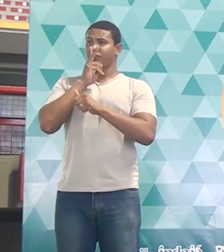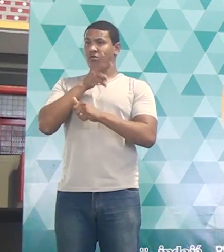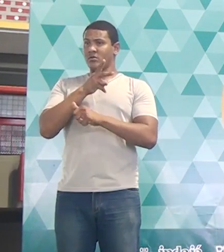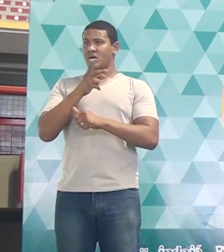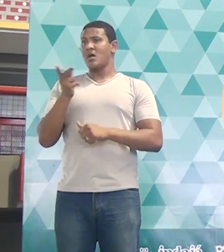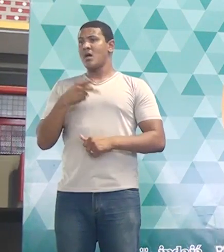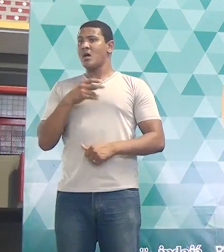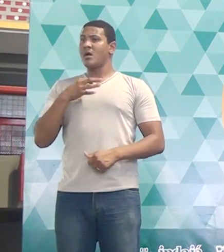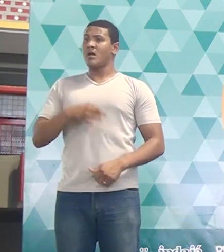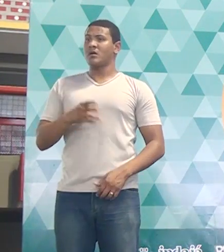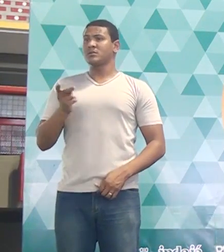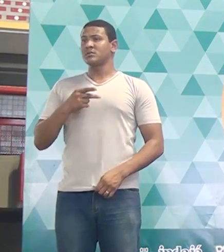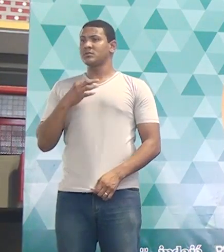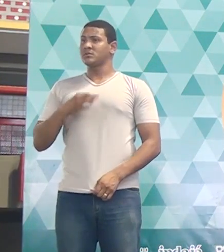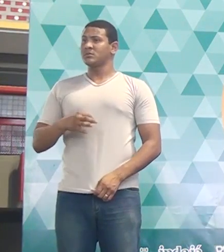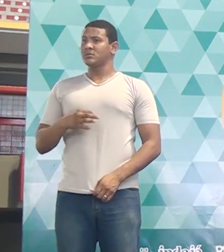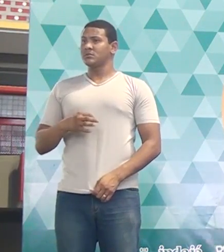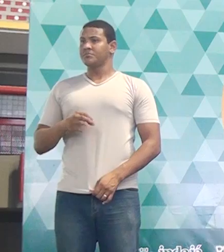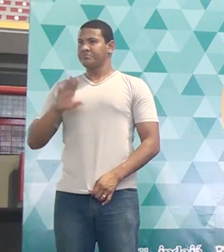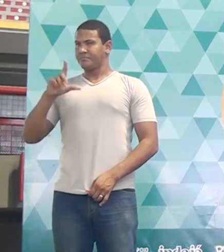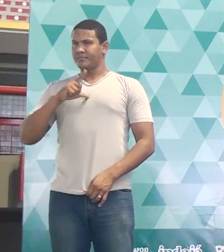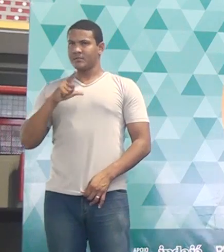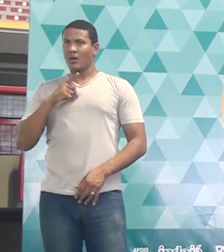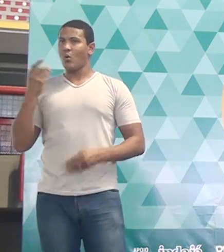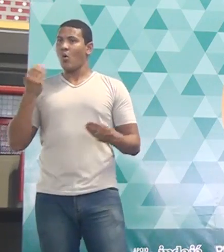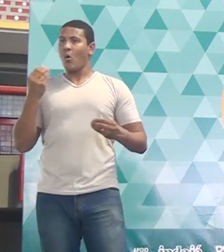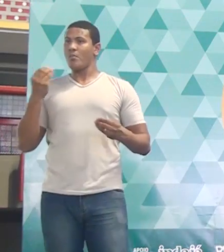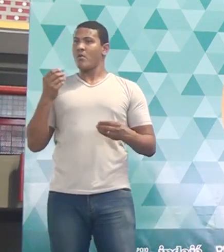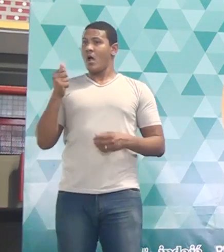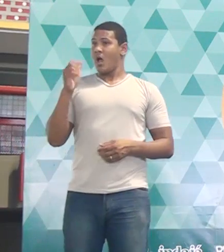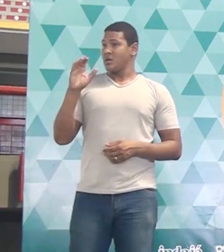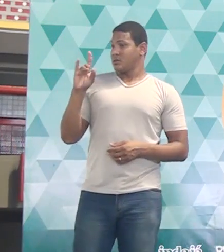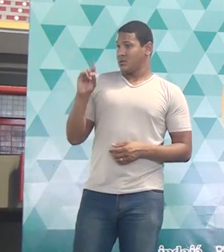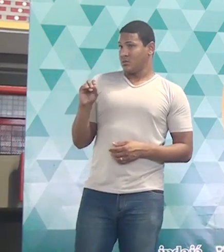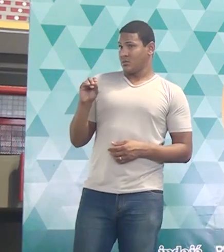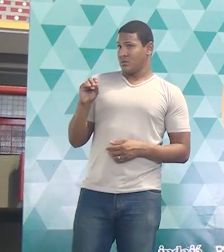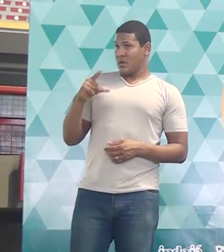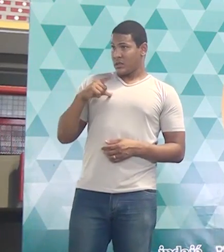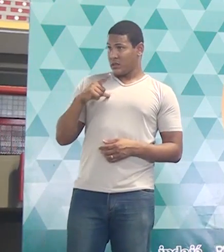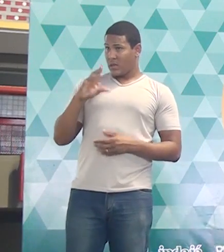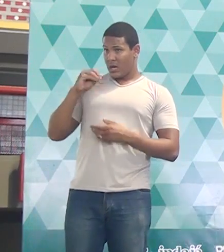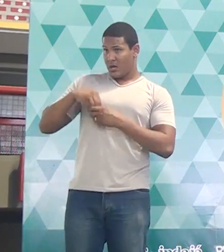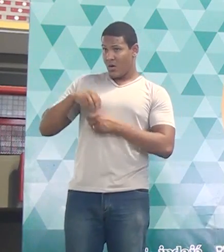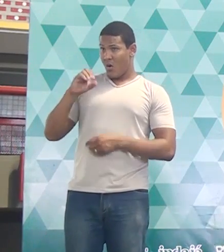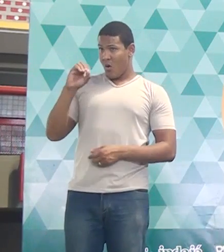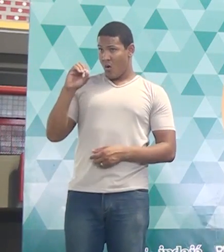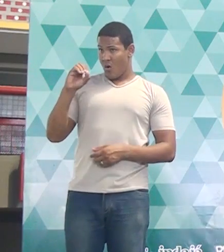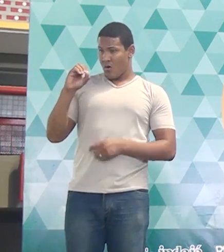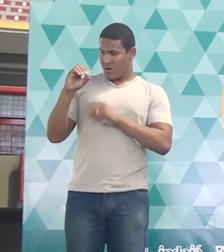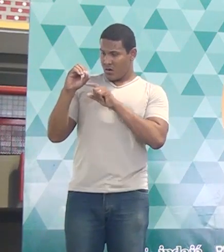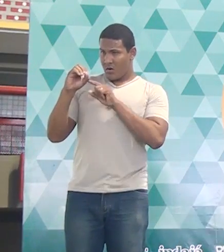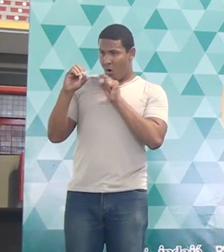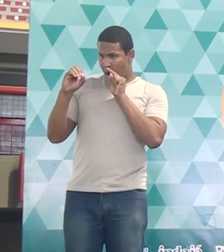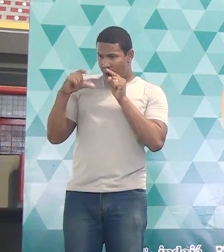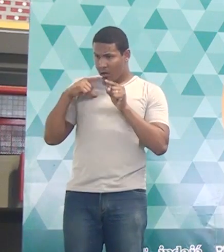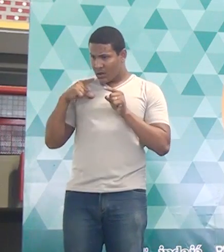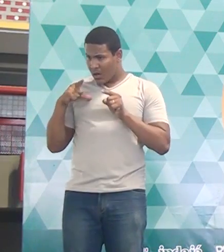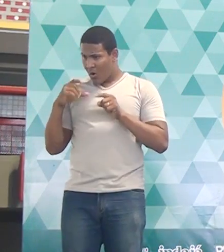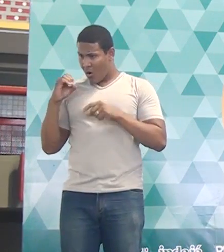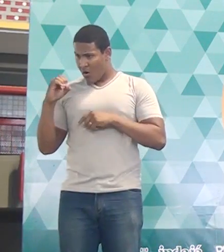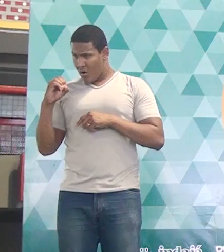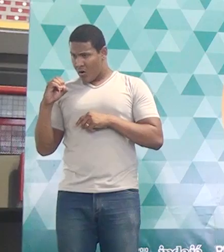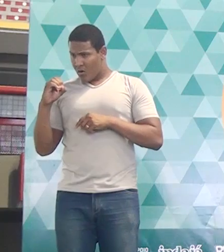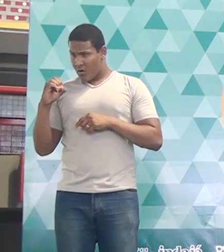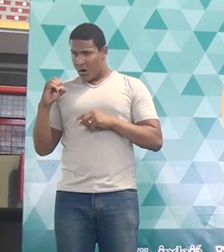Companheiros, existe uma maneira de você medir a força de um ácido quando ele tem oxigênio, que é fazer O menos H. Se